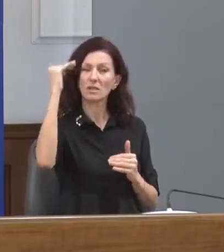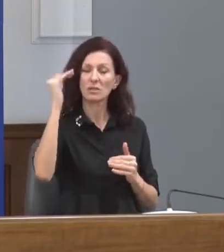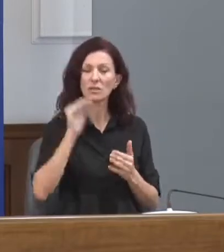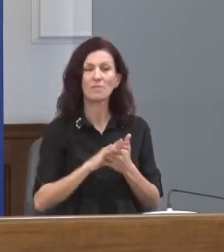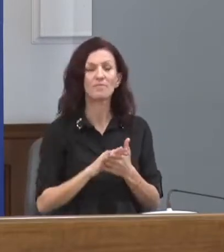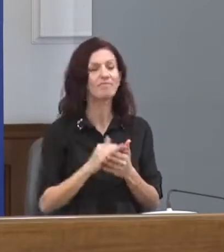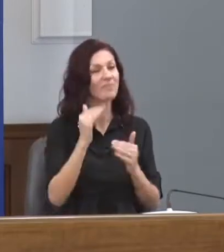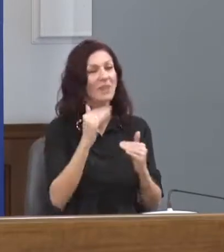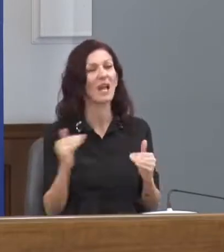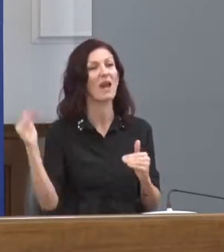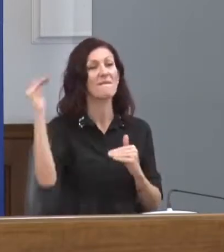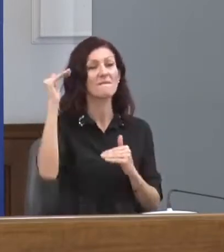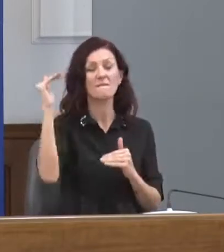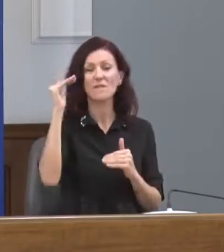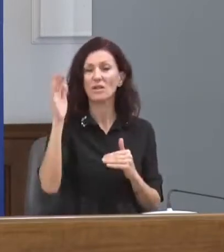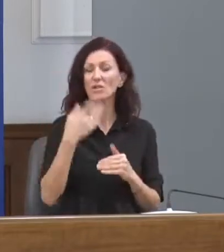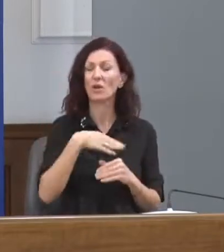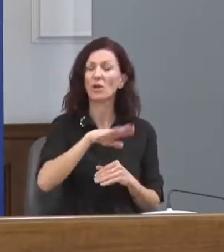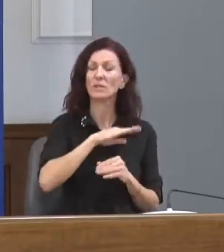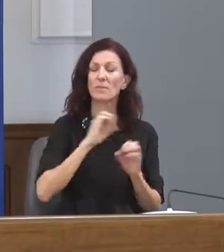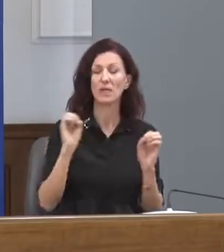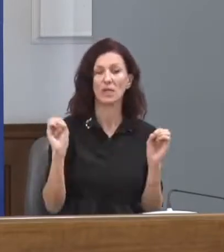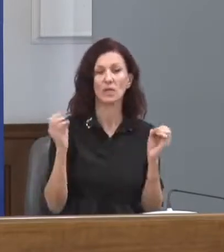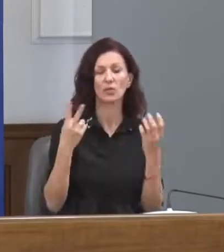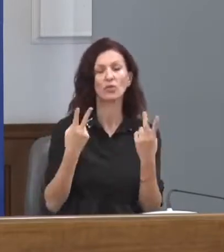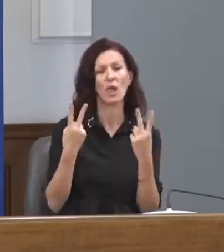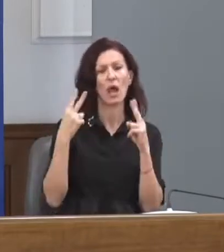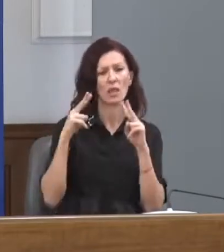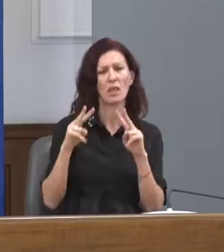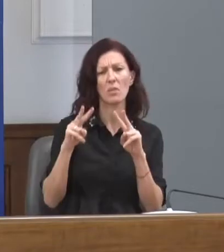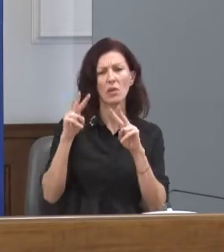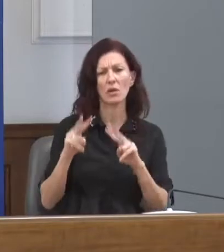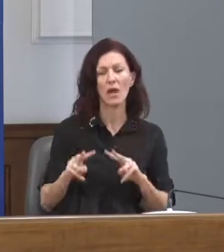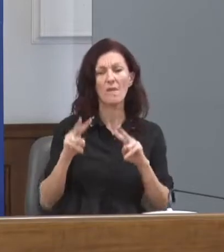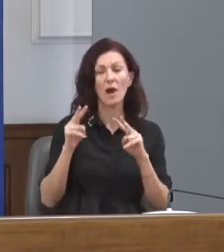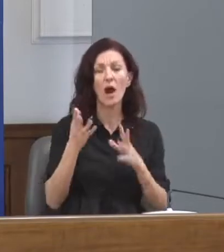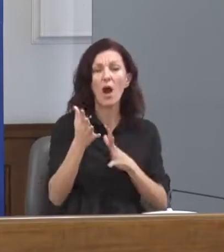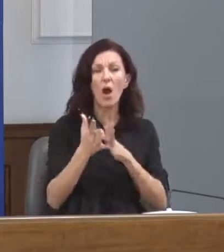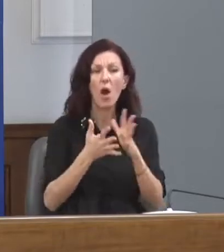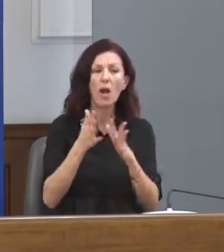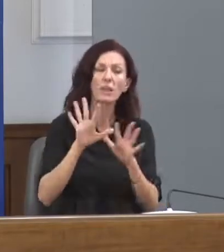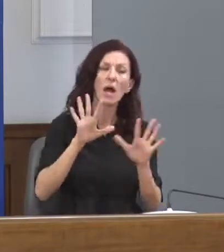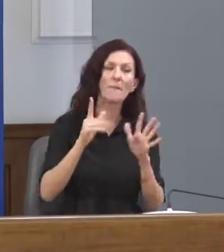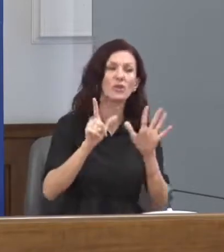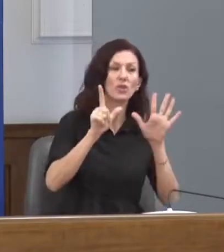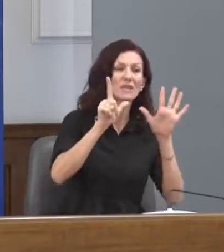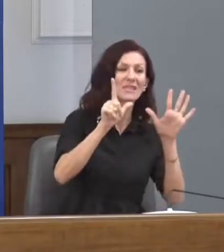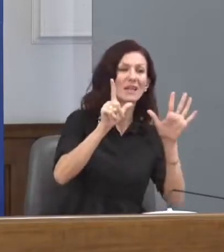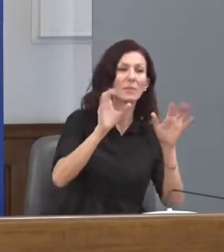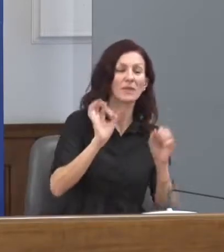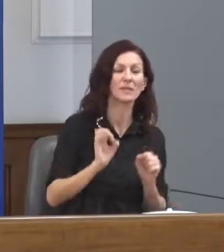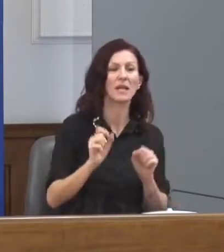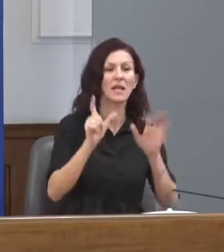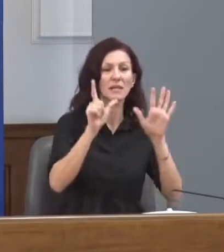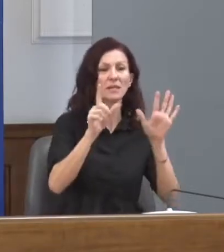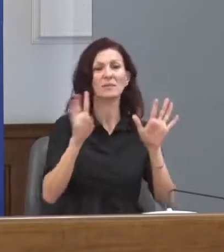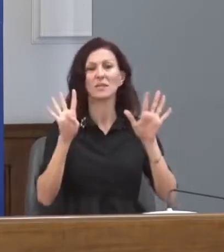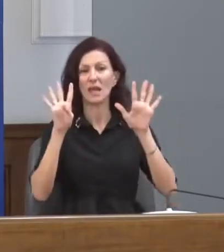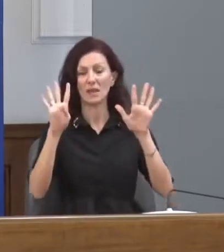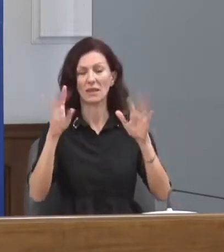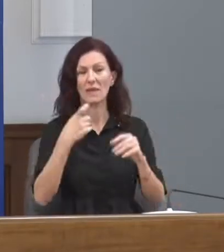най-висок относителен дял на броя на смъртните случаи се наблюдава при хората между 70 и 79 годишна